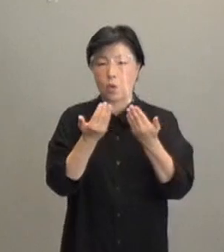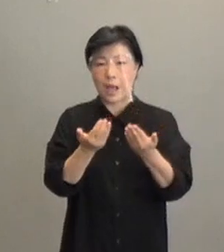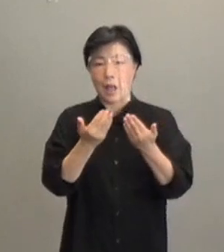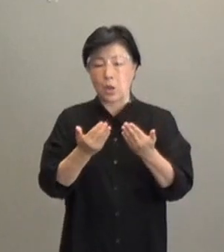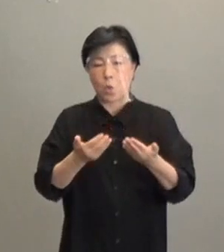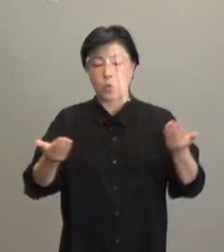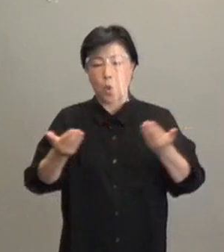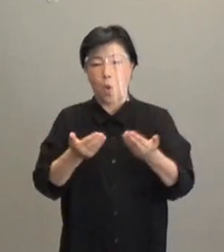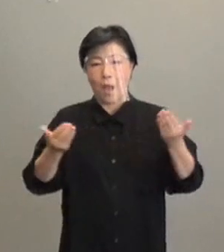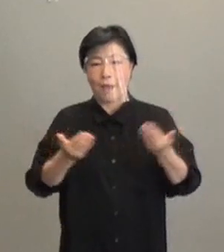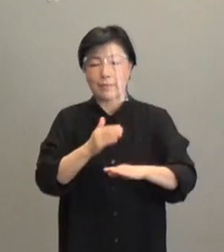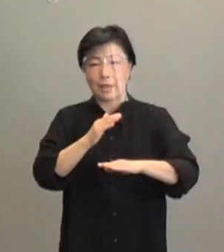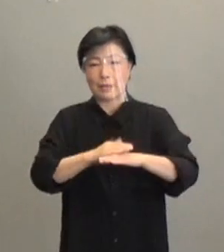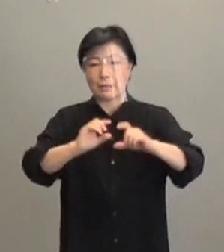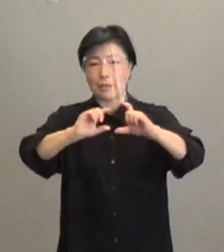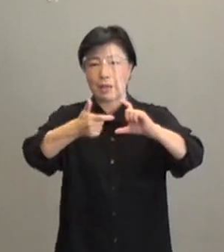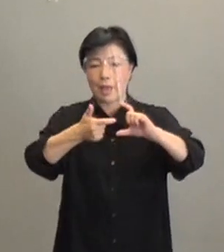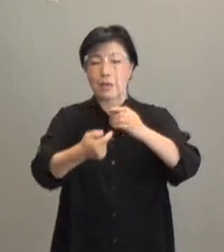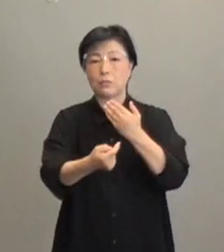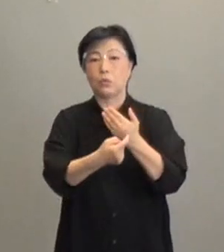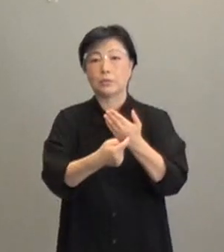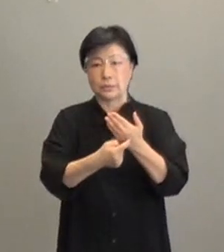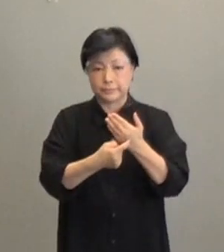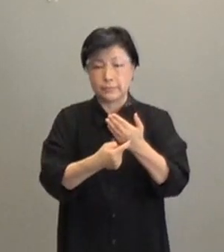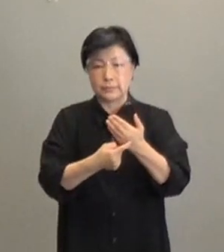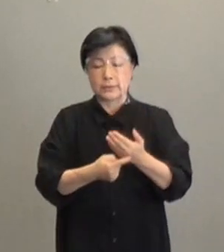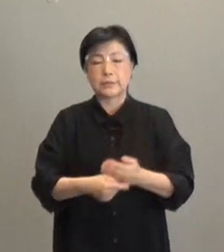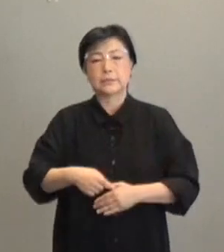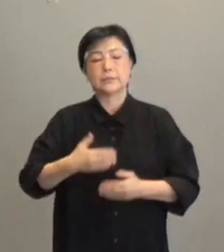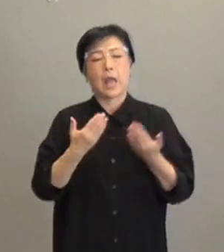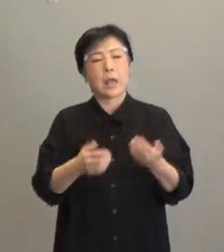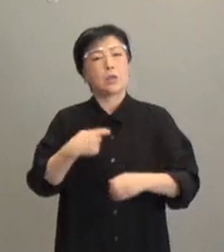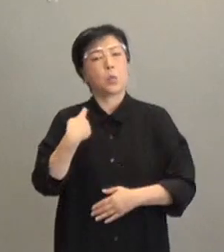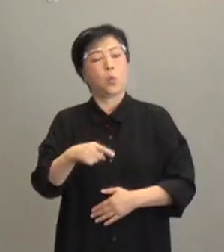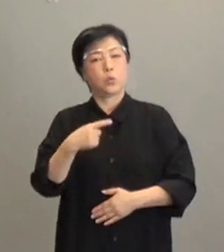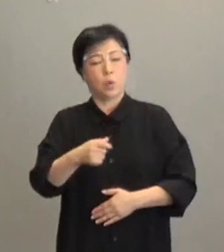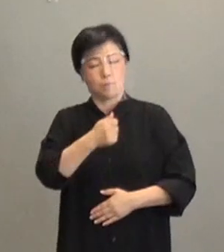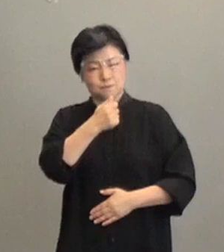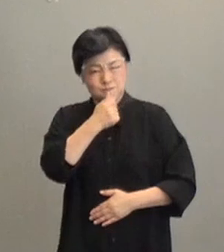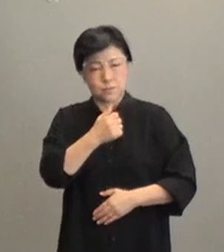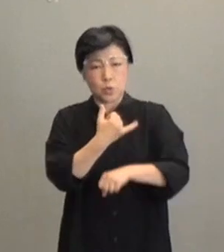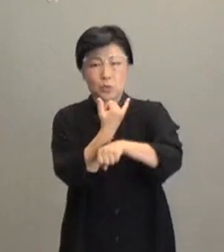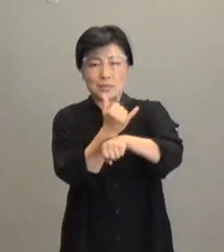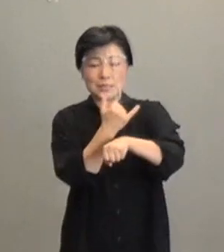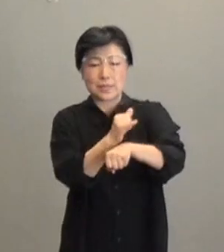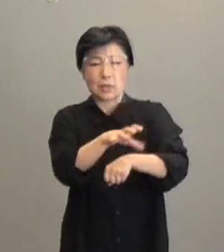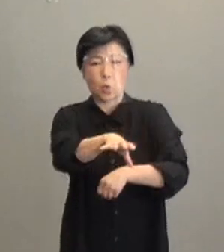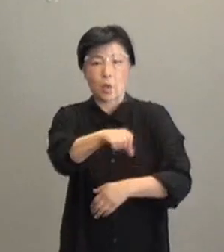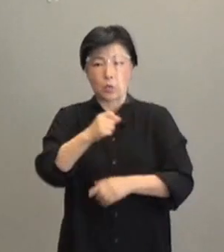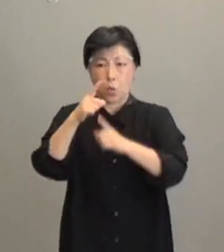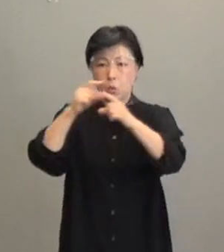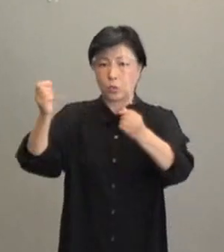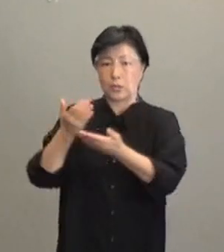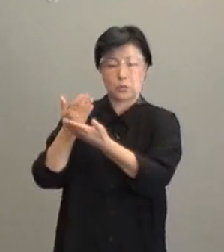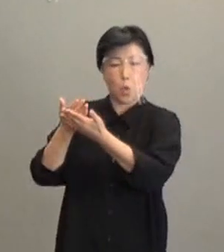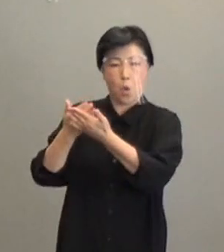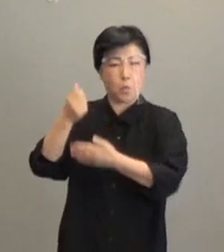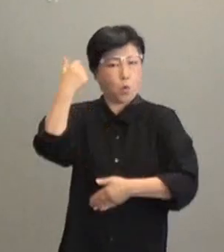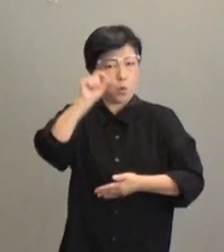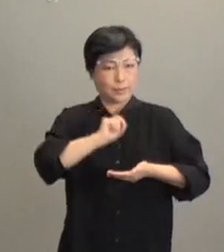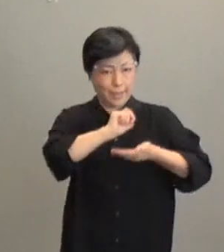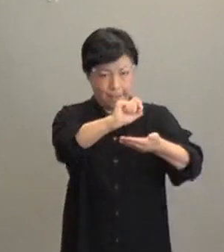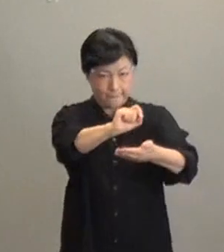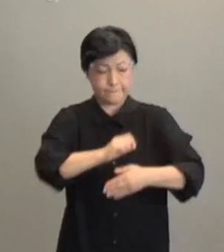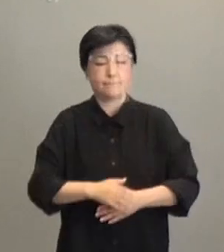における働き方改革の点より、学校教育の充実に向けた人材の確保について国に要望することを提案をいたし